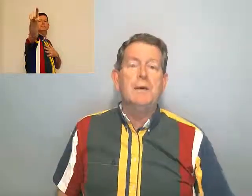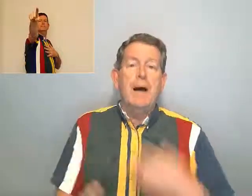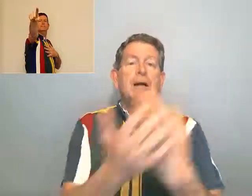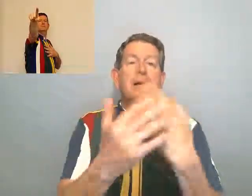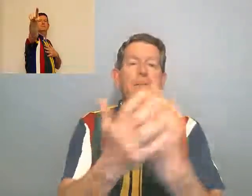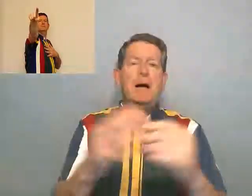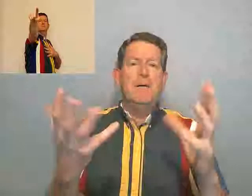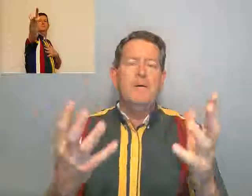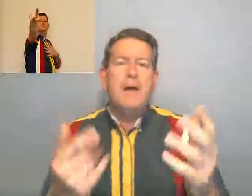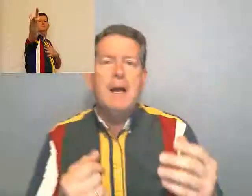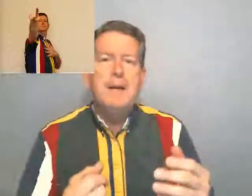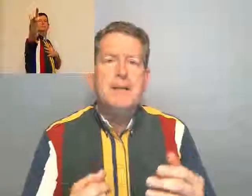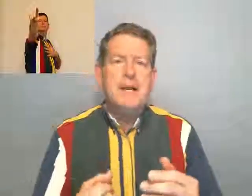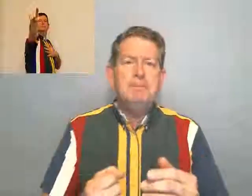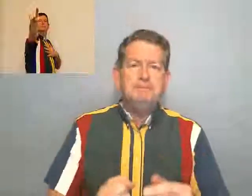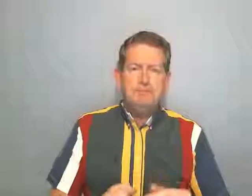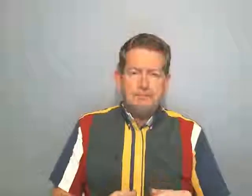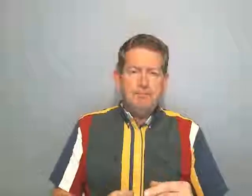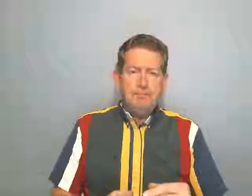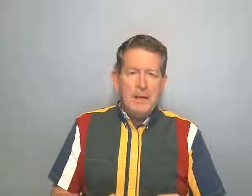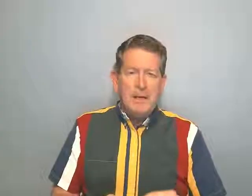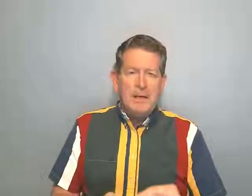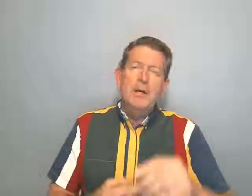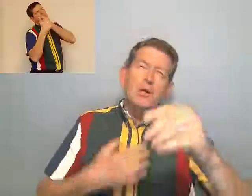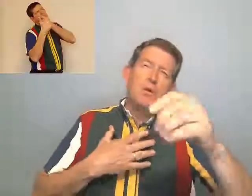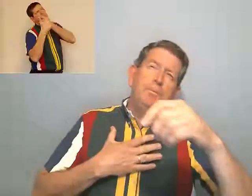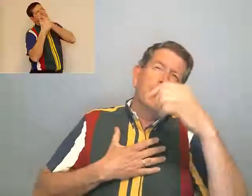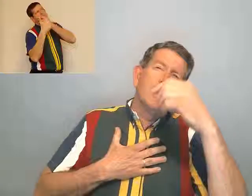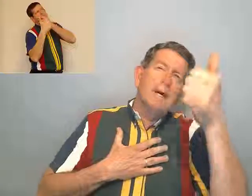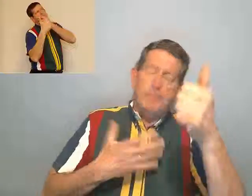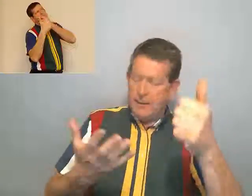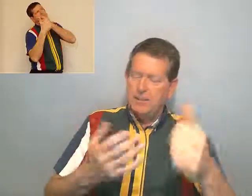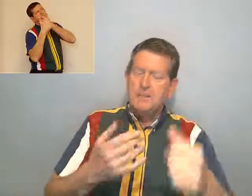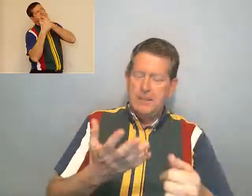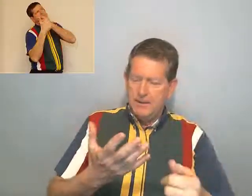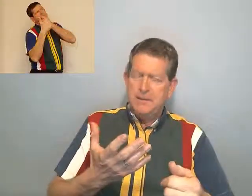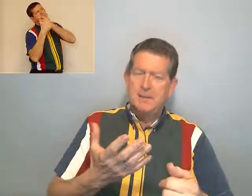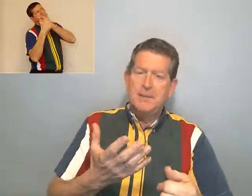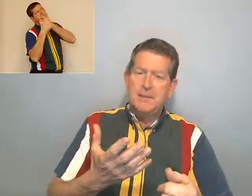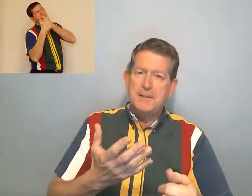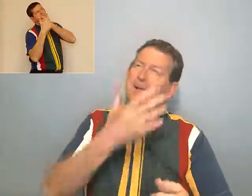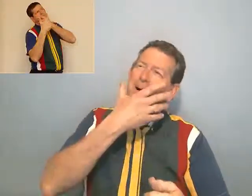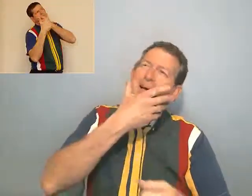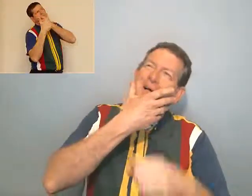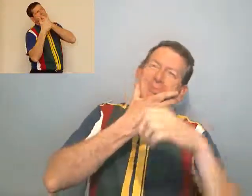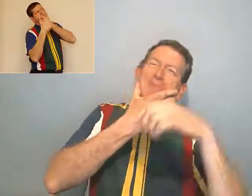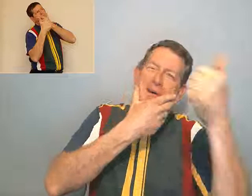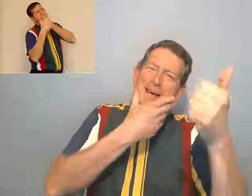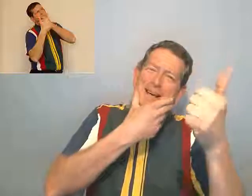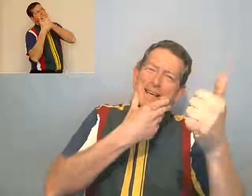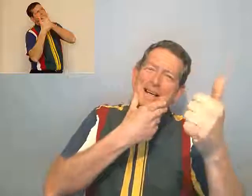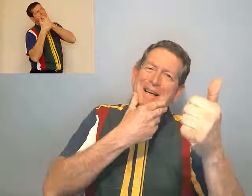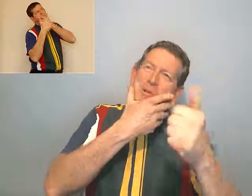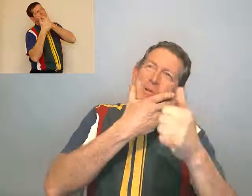avec les mains, veuillez répéter. Je pourrais, pardon, c'est comme ça. Je pourrais,